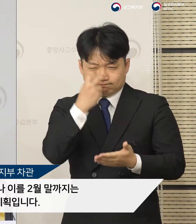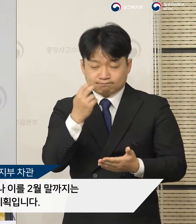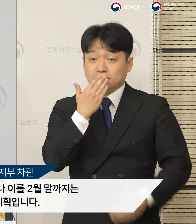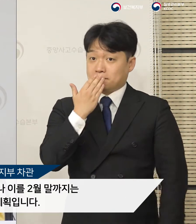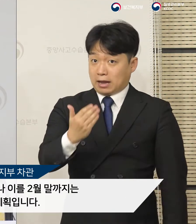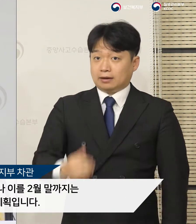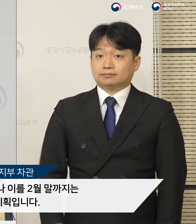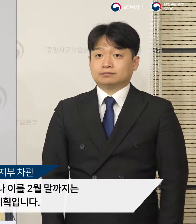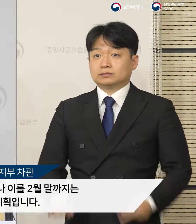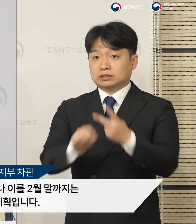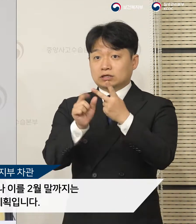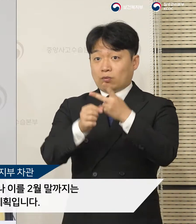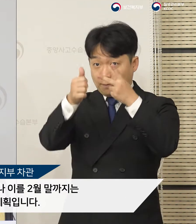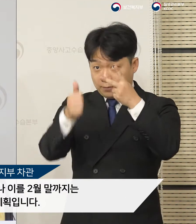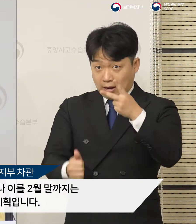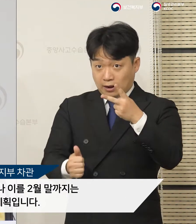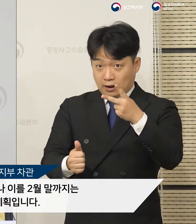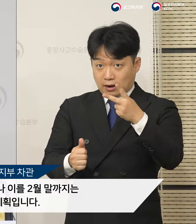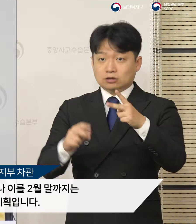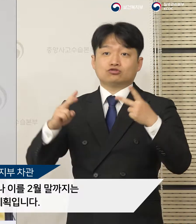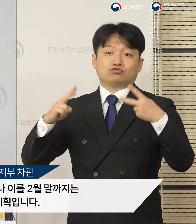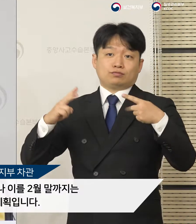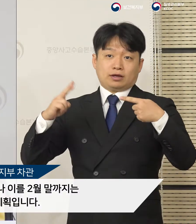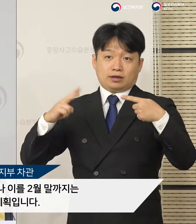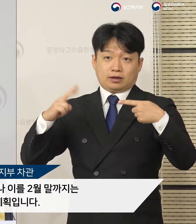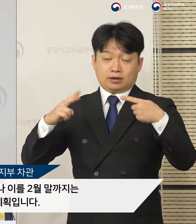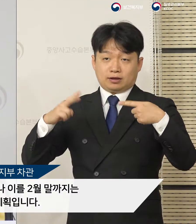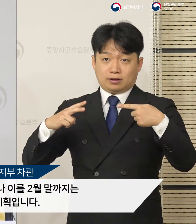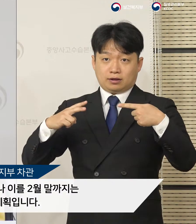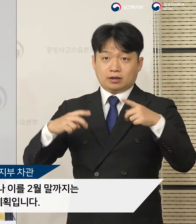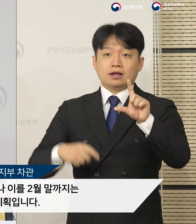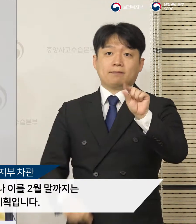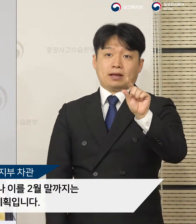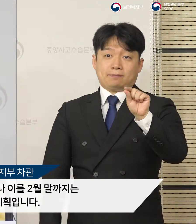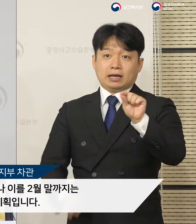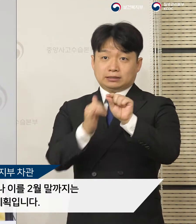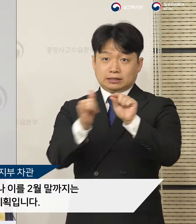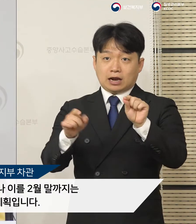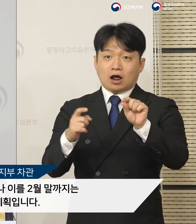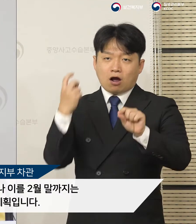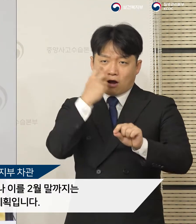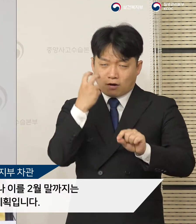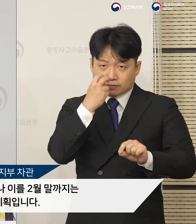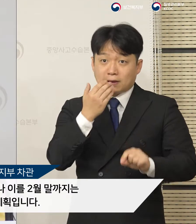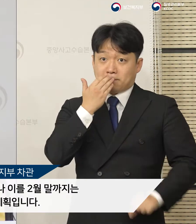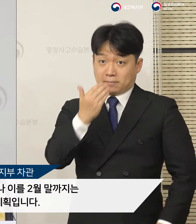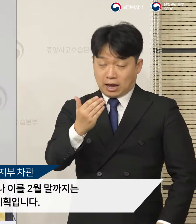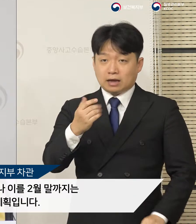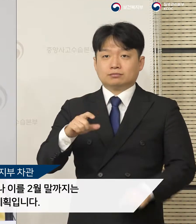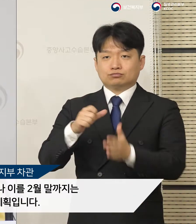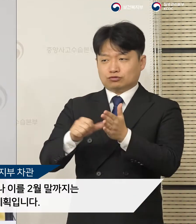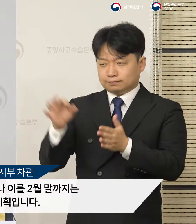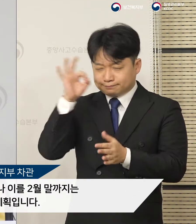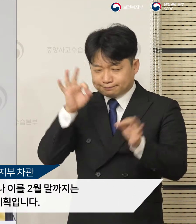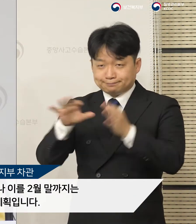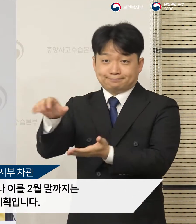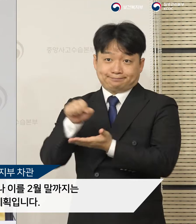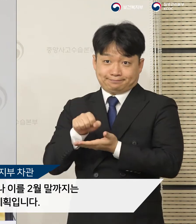수 있으나 이를 2월 말까지는 2배인 1만 명까지 검사 물량을 확충해 나갈